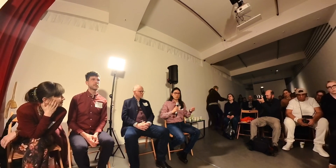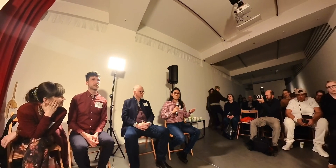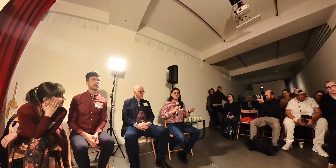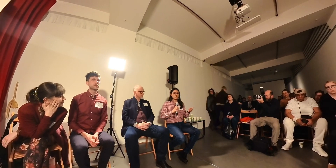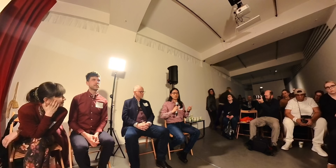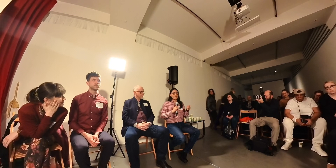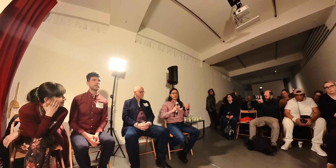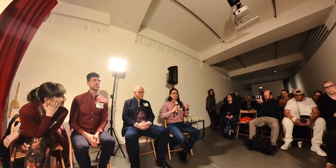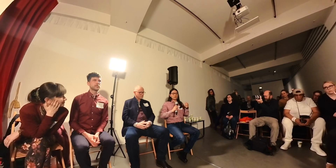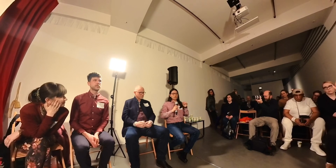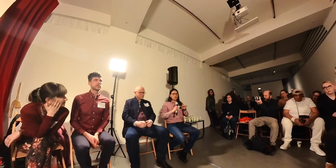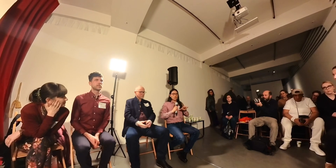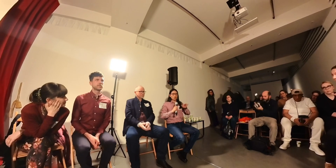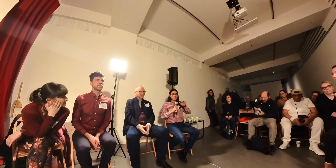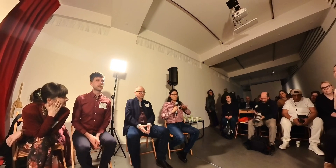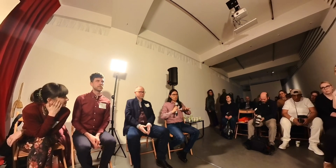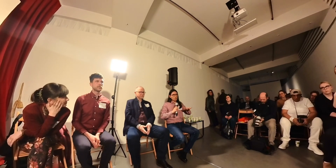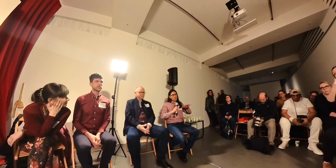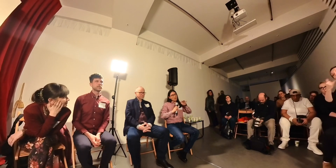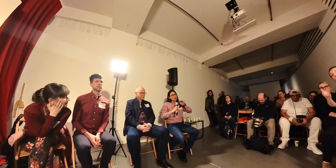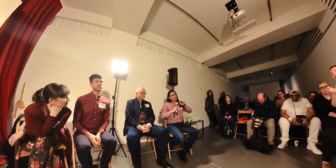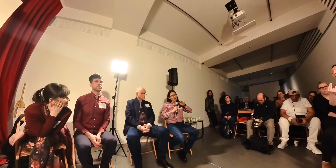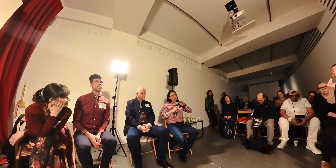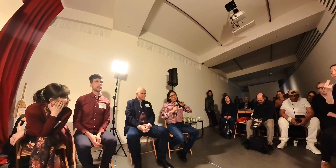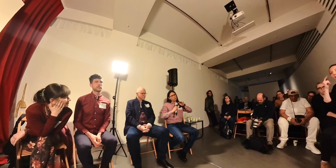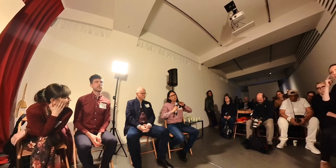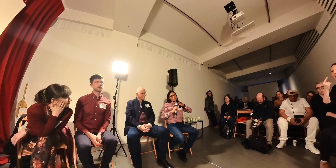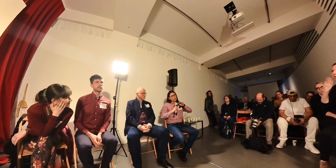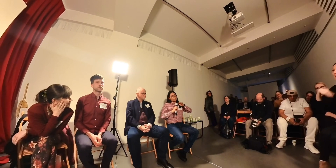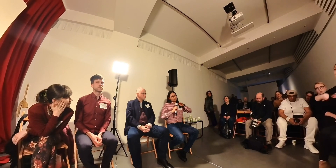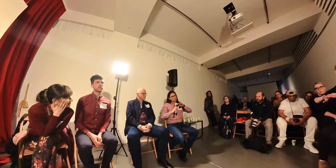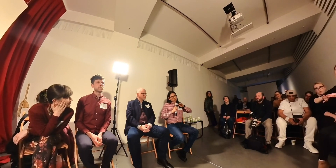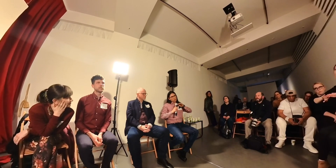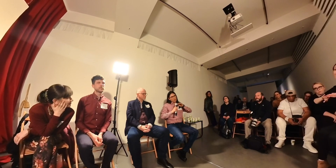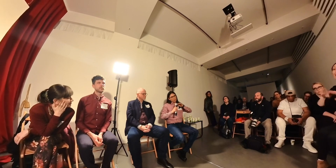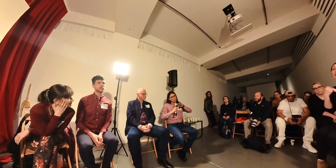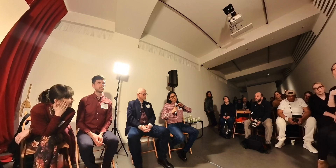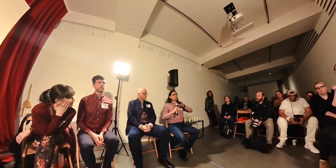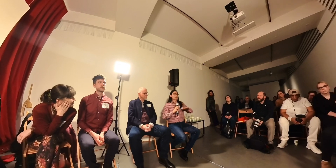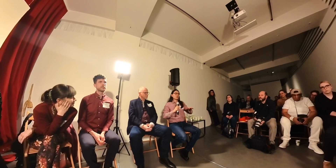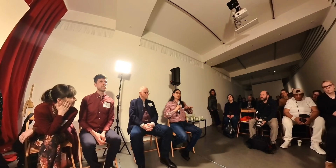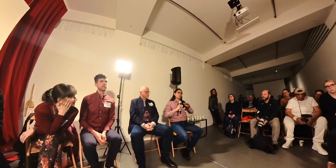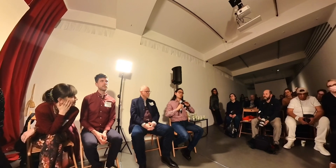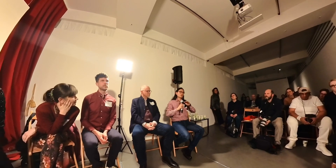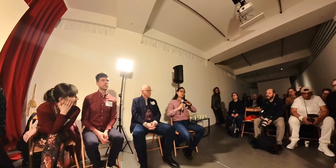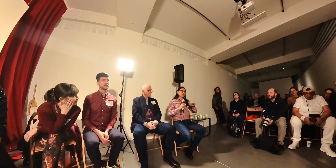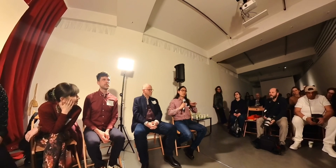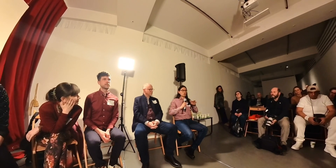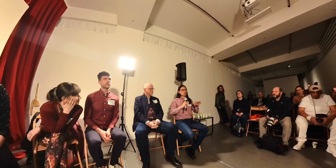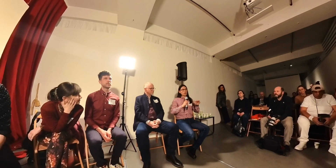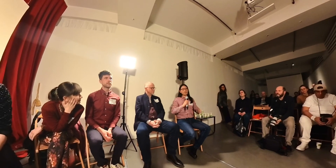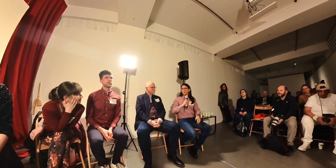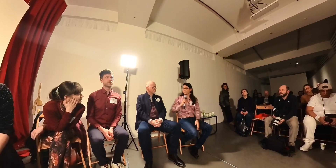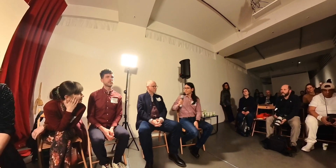z tohoto hlediska, že jde vždycky o bezpečí pro minoritní skupinu a pro podmínky, ve